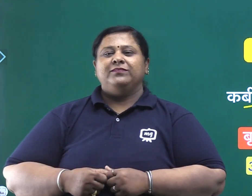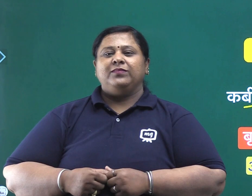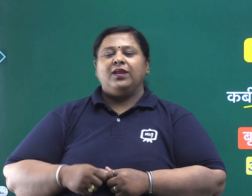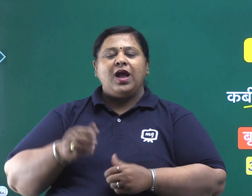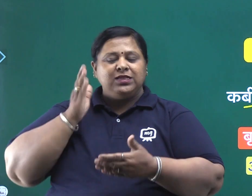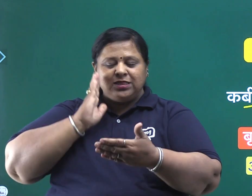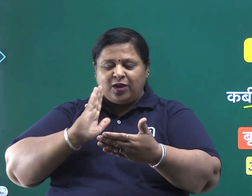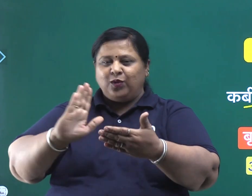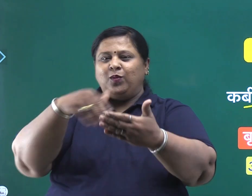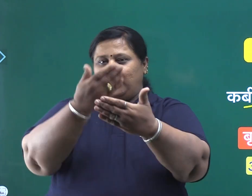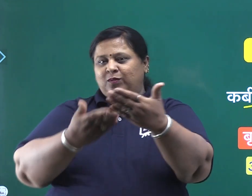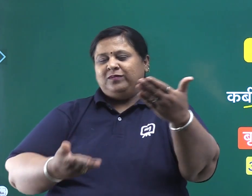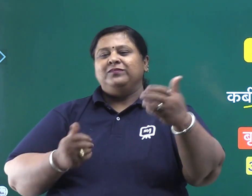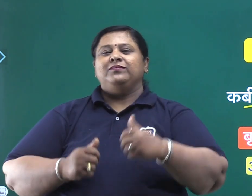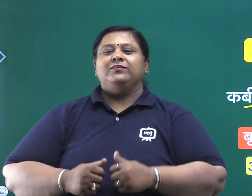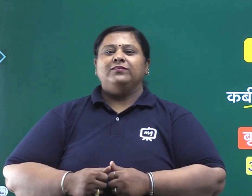साखियों को